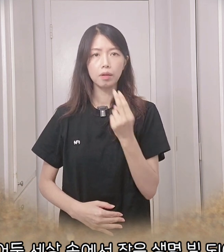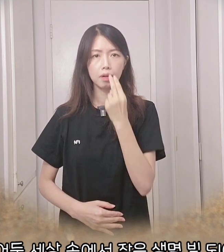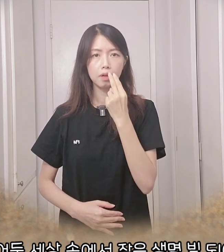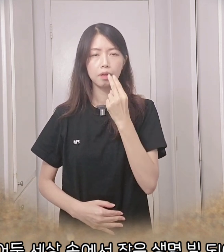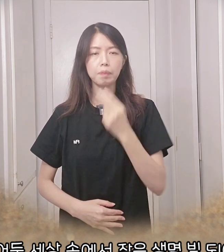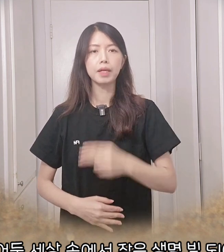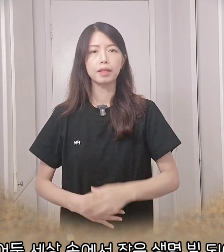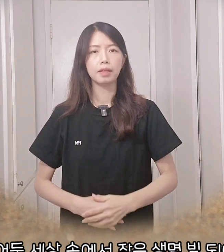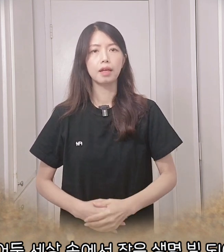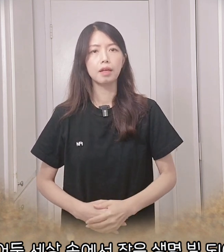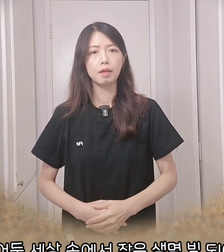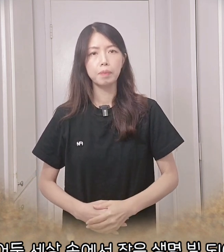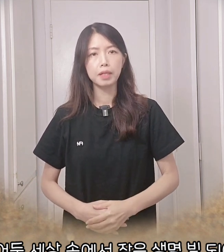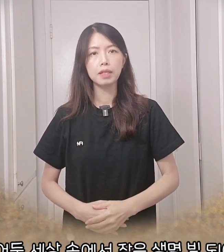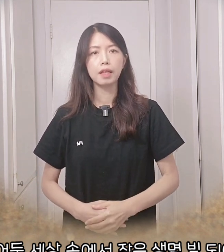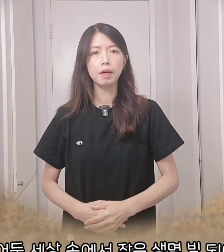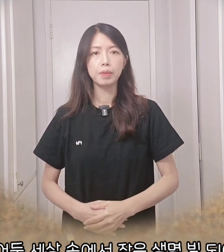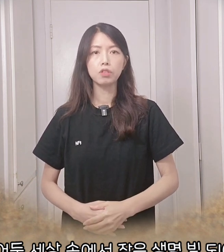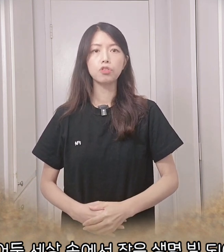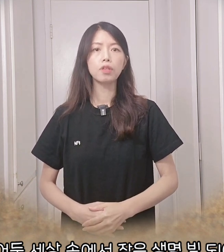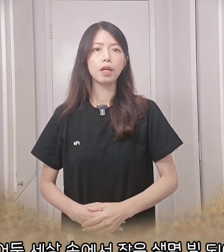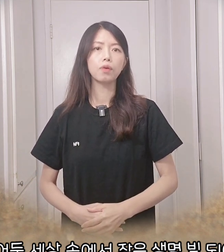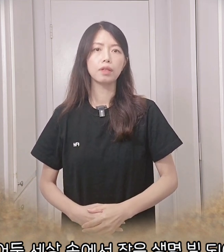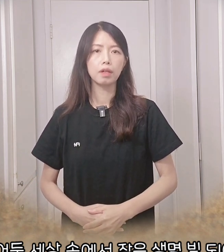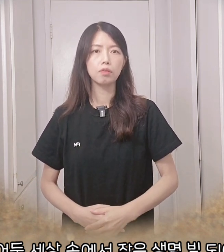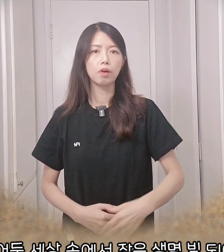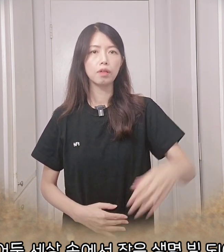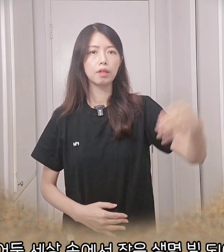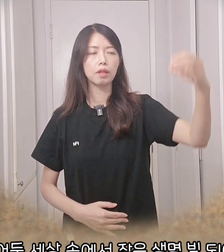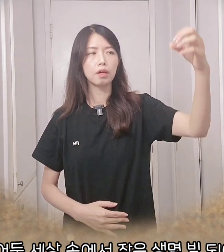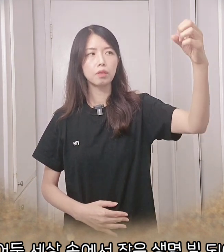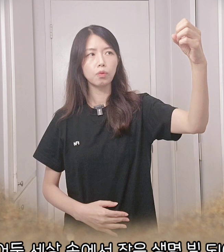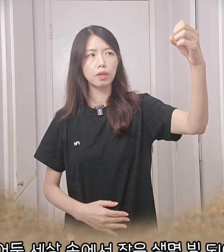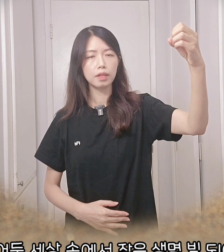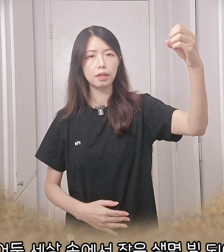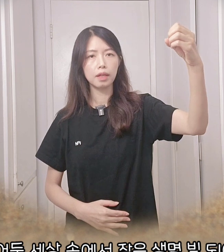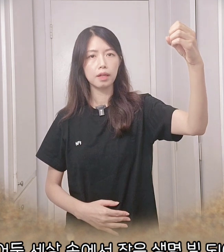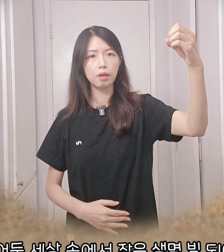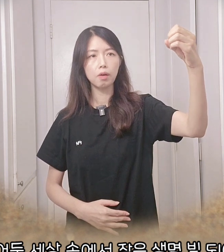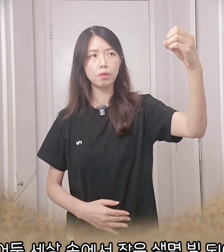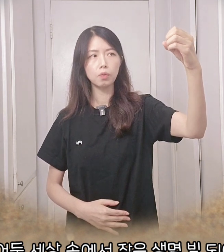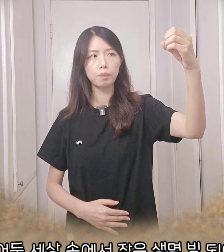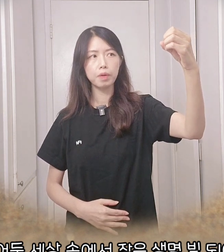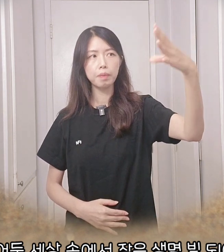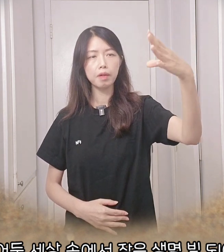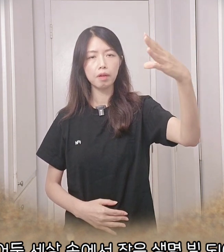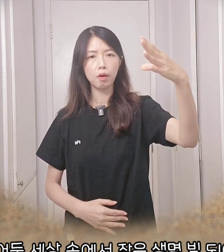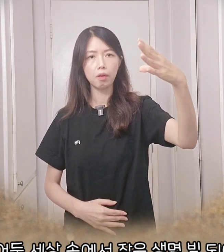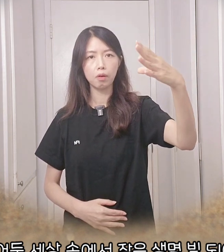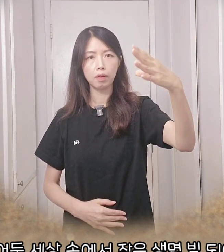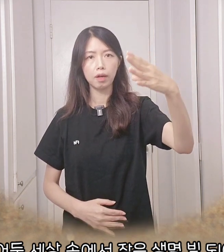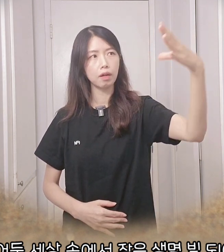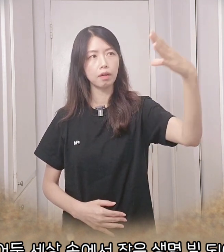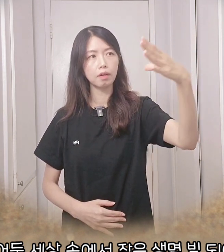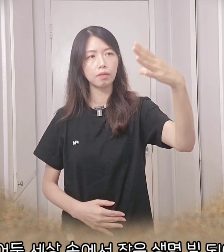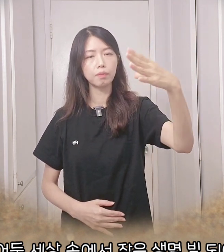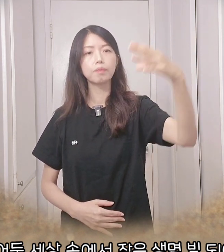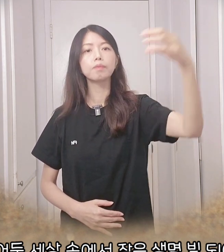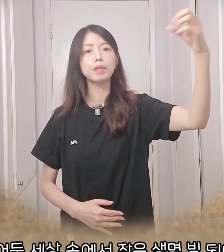생명, 빛. 빛이나 비추다라고 하는 뜻의 수어는 손을 이 상태에서 손을 피면서